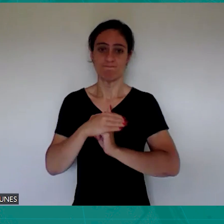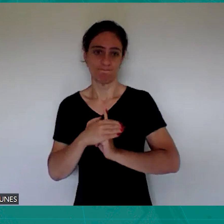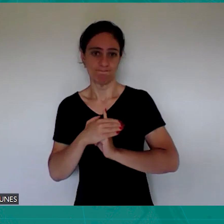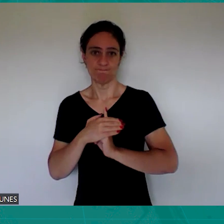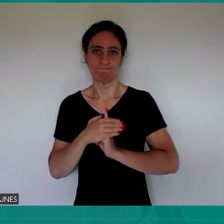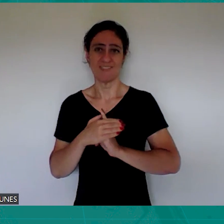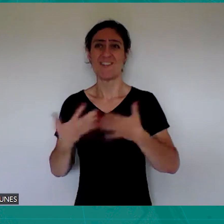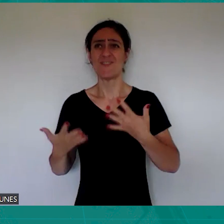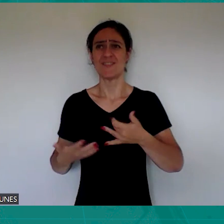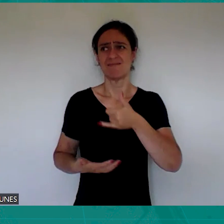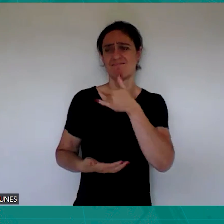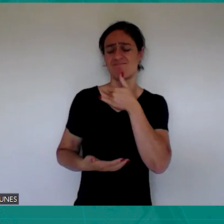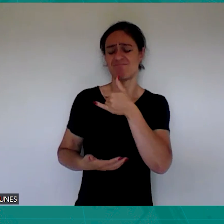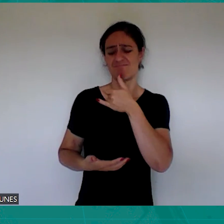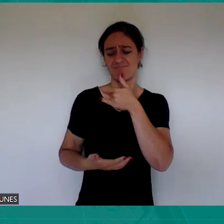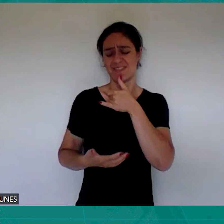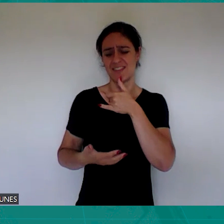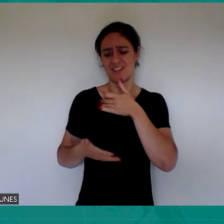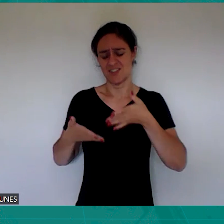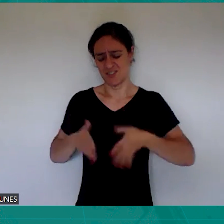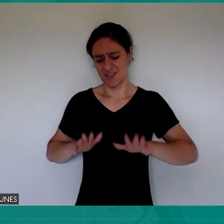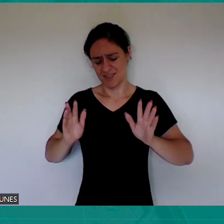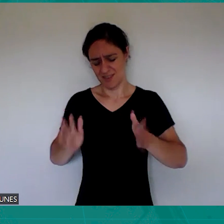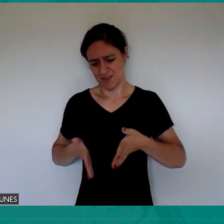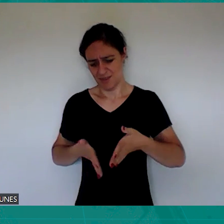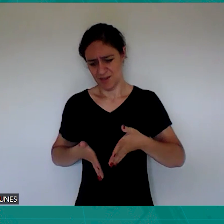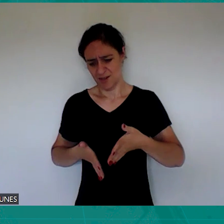nascido nos dias de hoje, não ter nascido